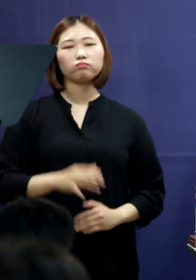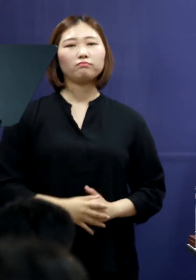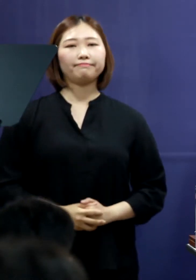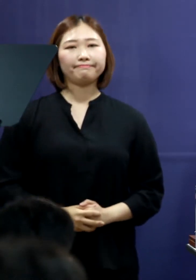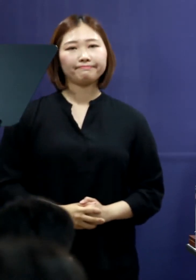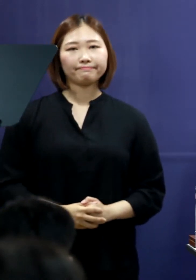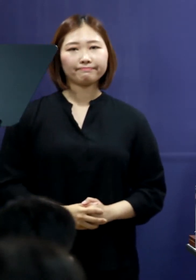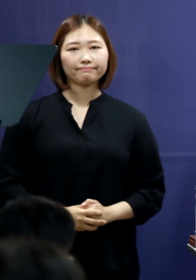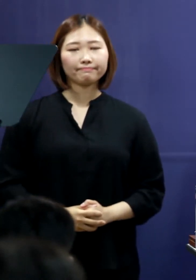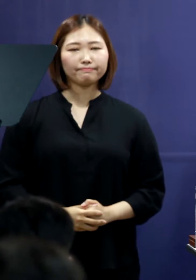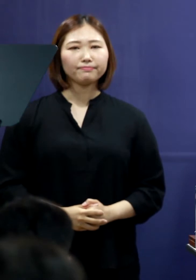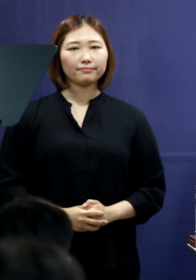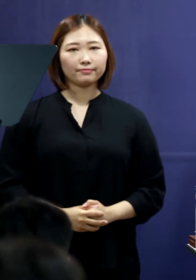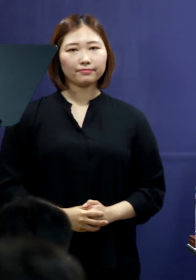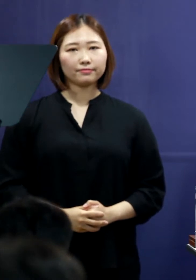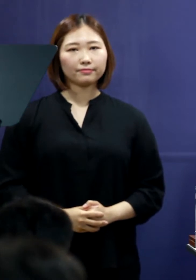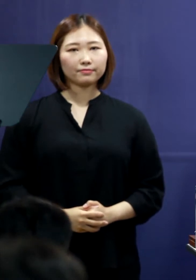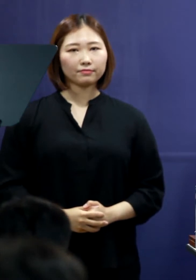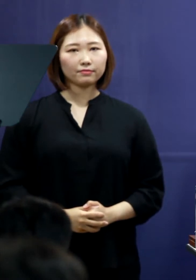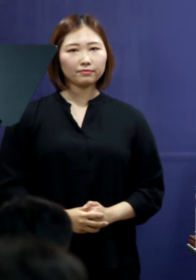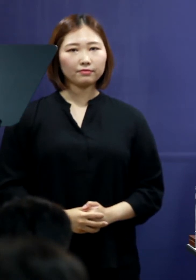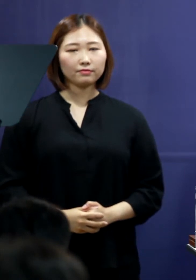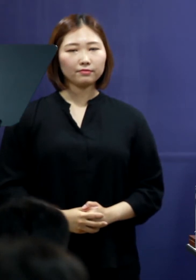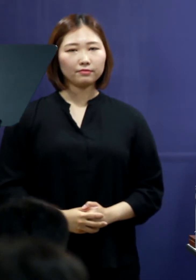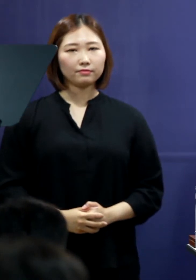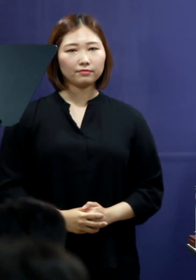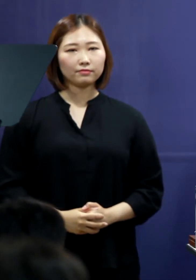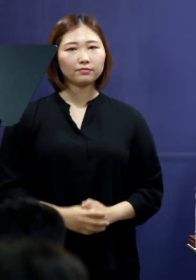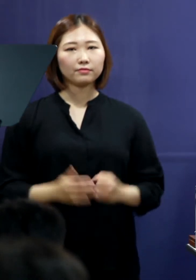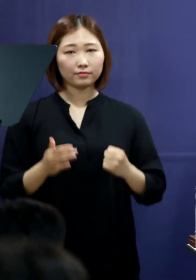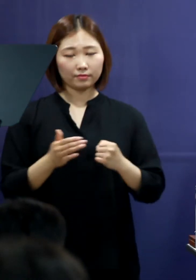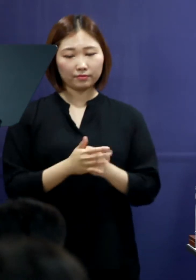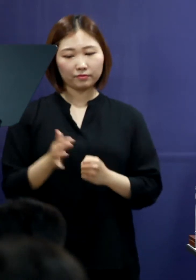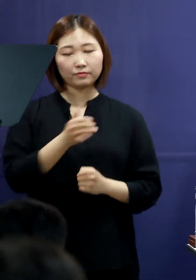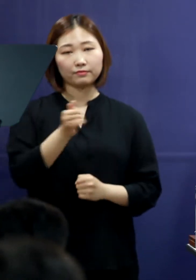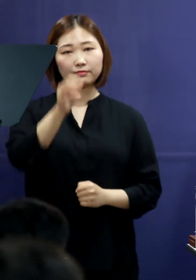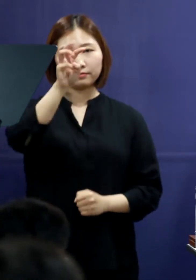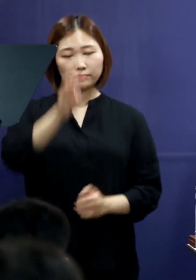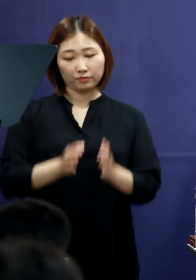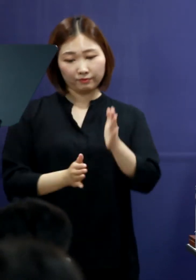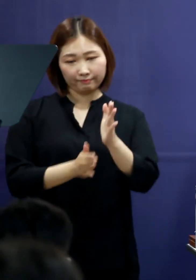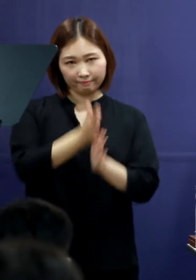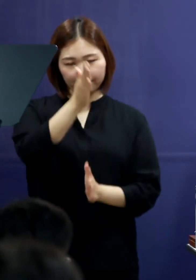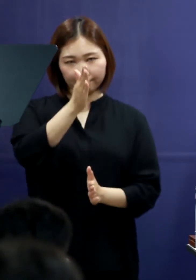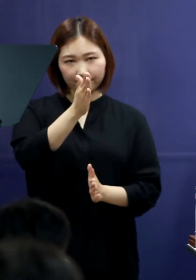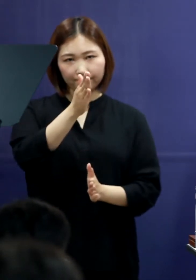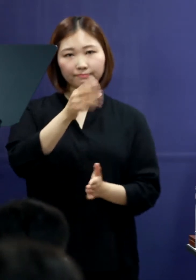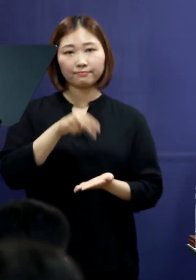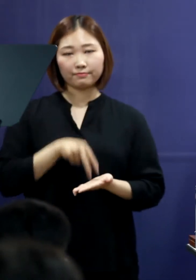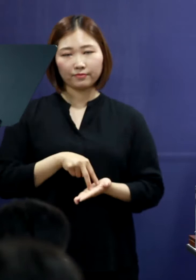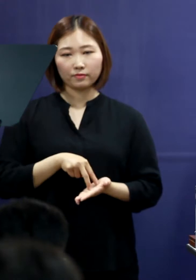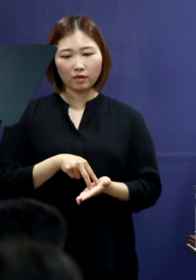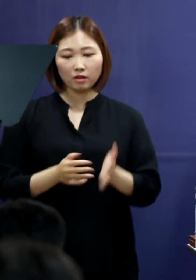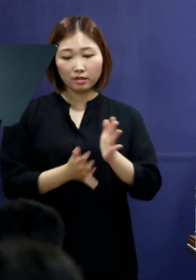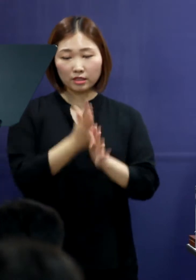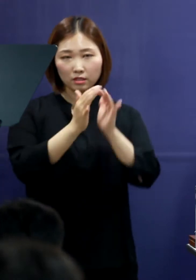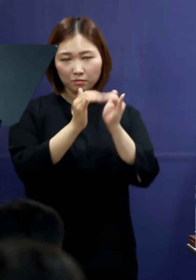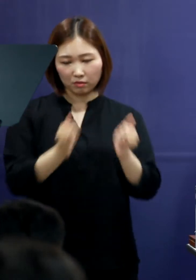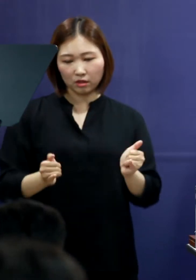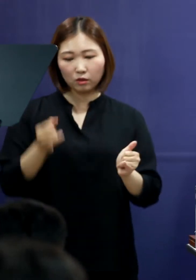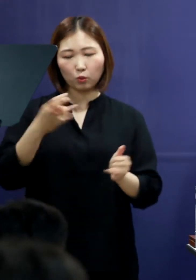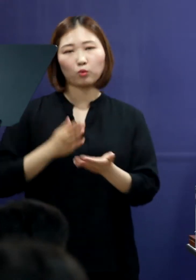이러한 문제점들이 좀 발견해서 우리 시에서는 시민 여러분, 전문가,